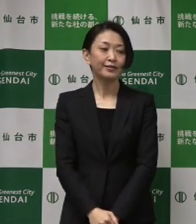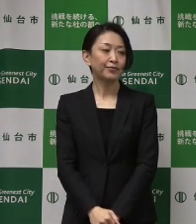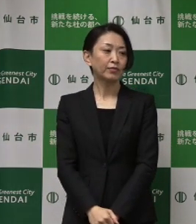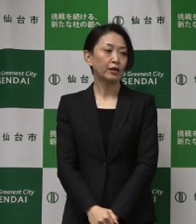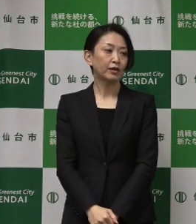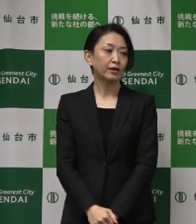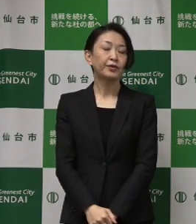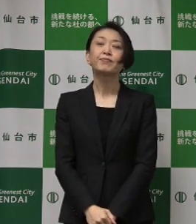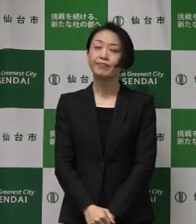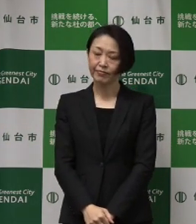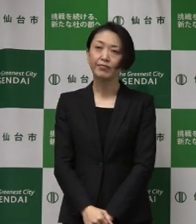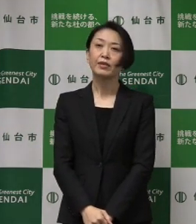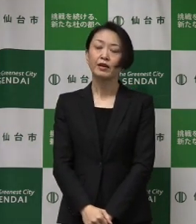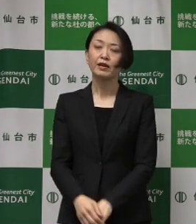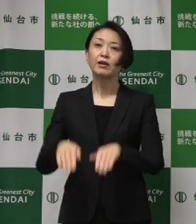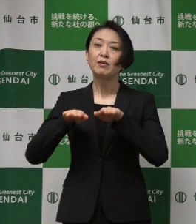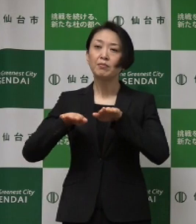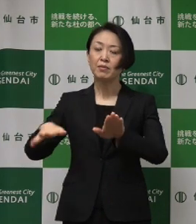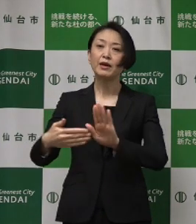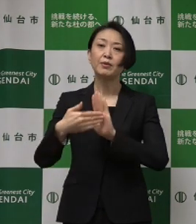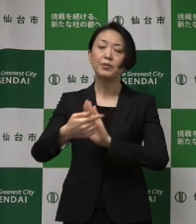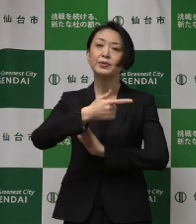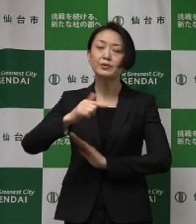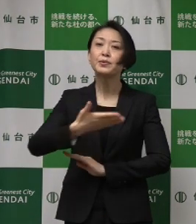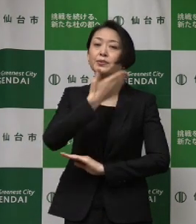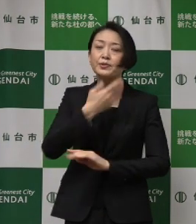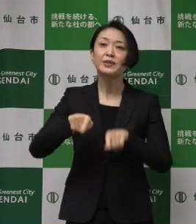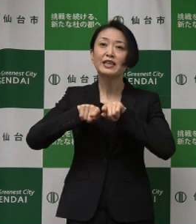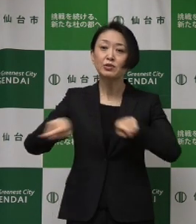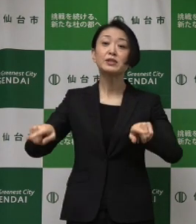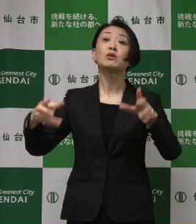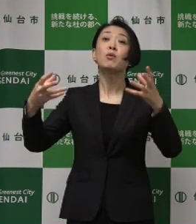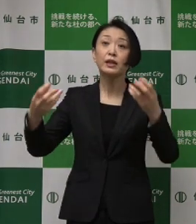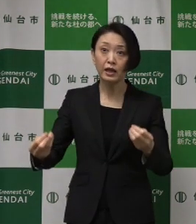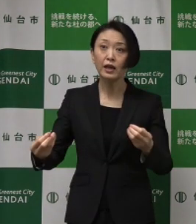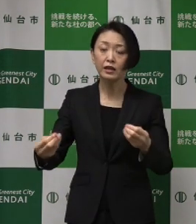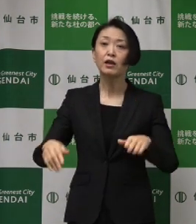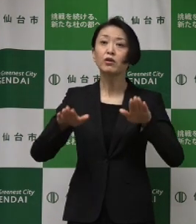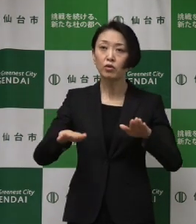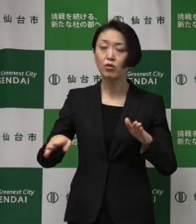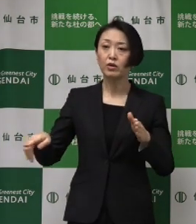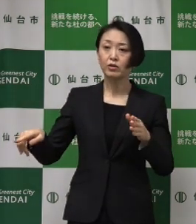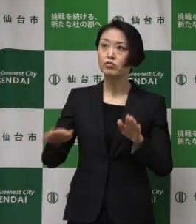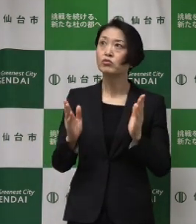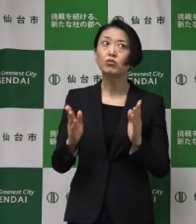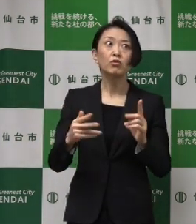まん延防止と重点措置が解除されて1週間でございます。